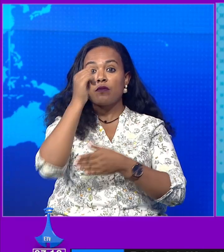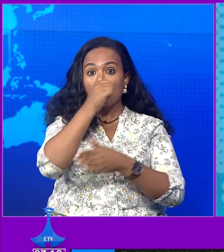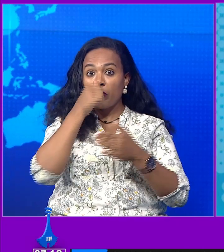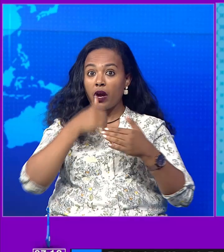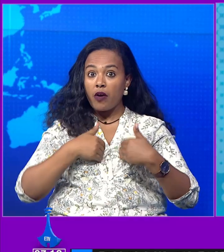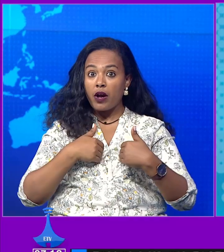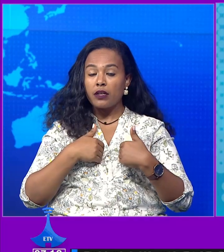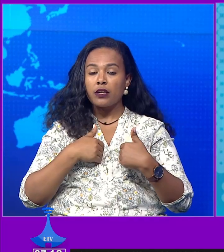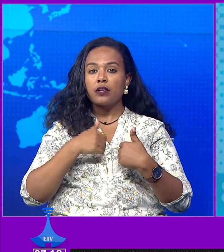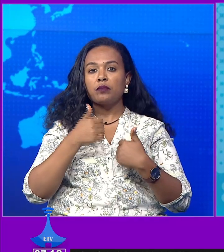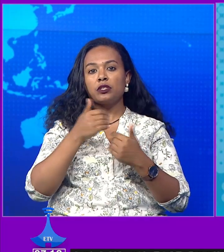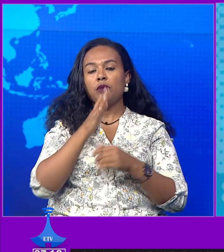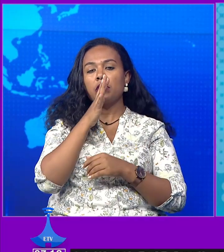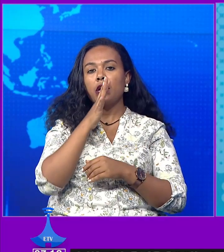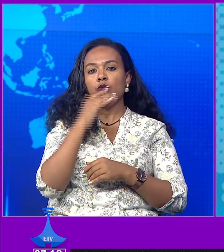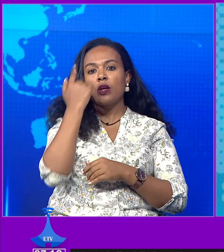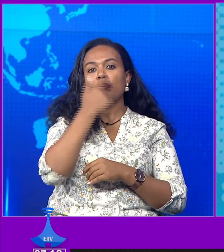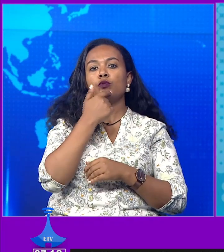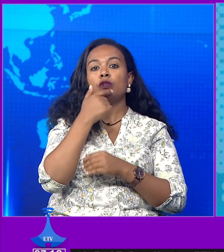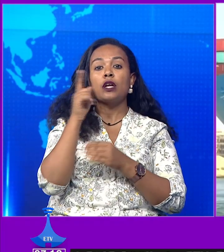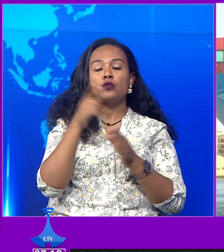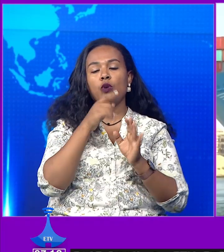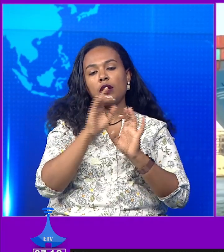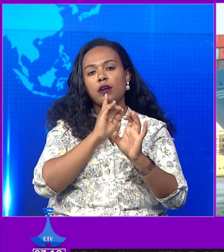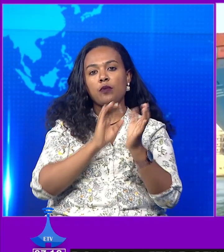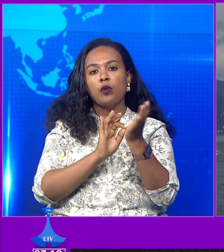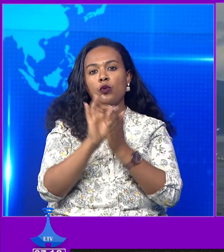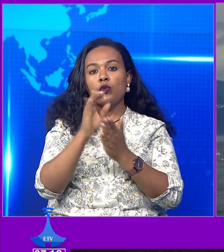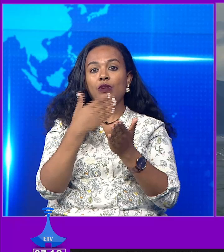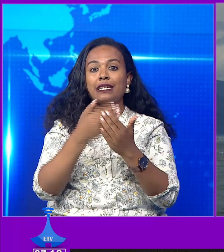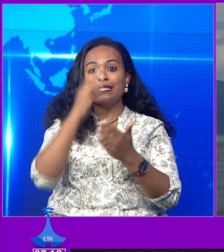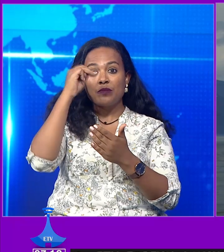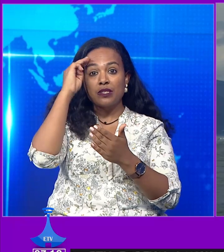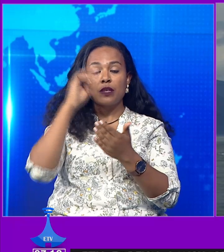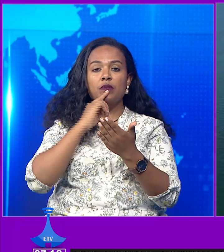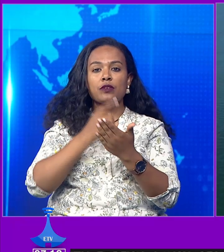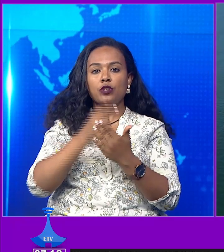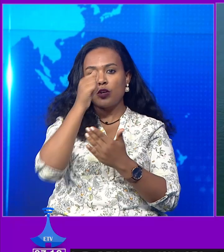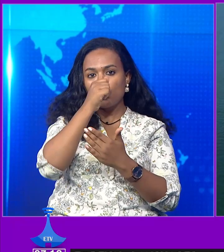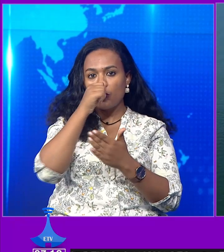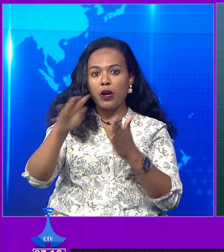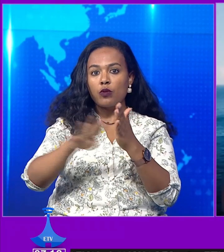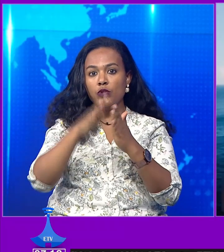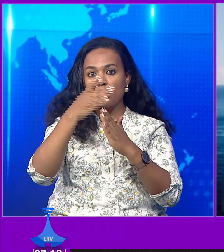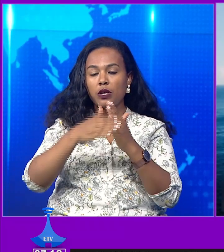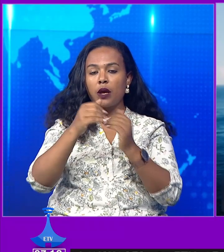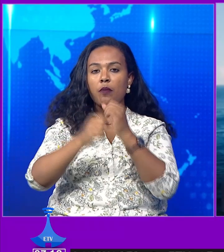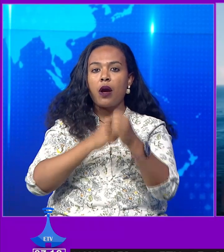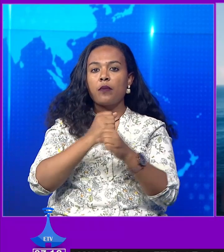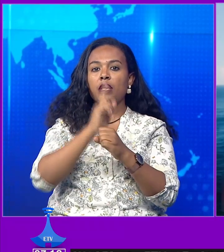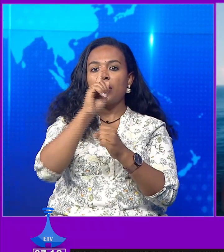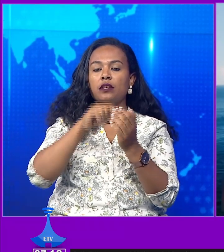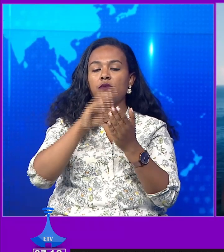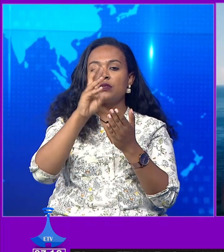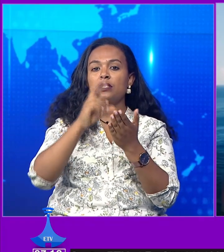መቼም እናቱ ላይ ፊቱን እንዳዞር አድርጌ ነው መቆጥረው። እንደ ገንዘብ ሚኒስቴር መረጃ ኢትዮጵያ ለወደብ ኪራይ በአመት እስከ